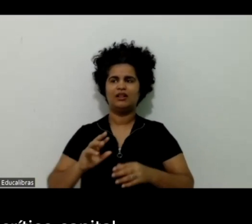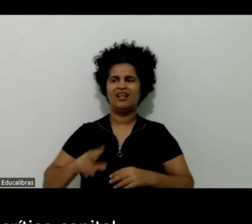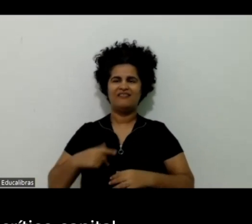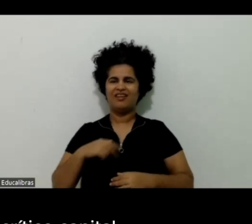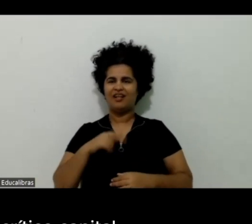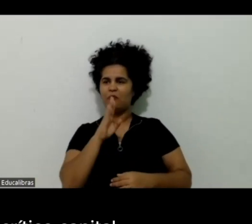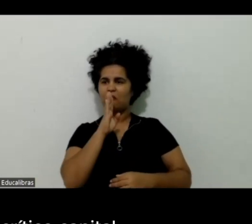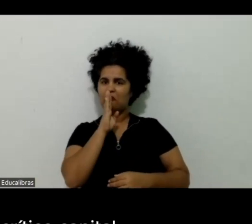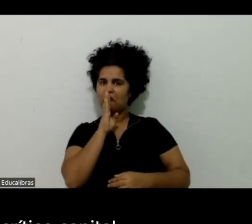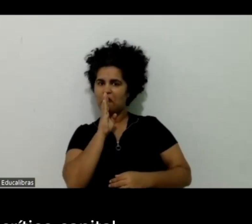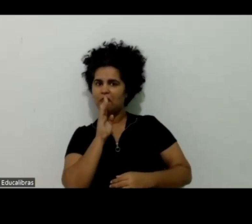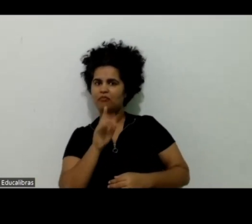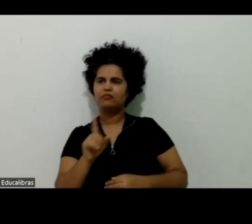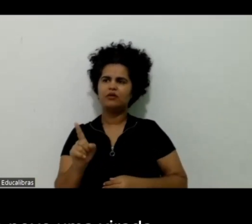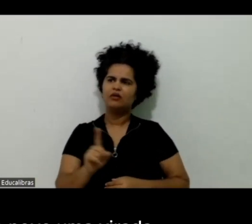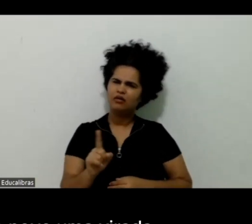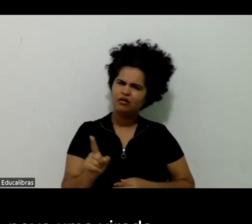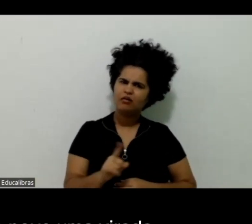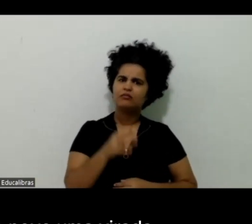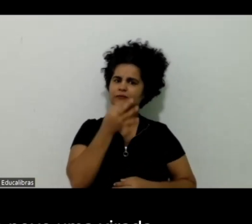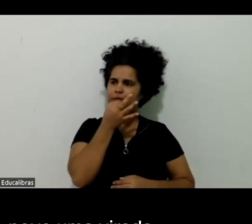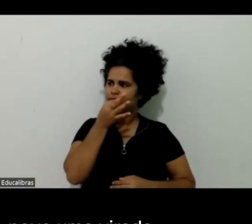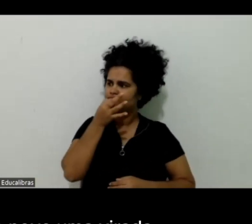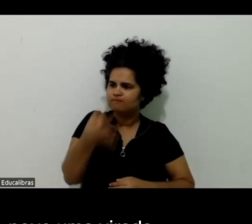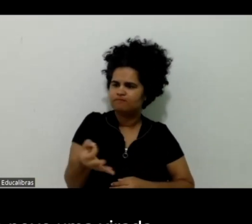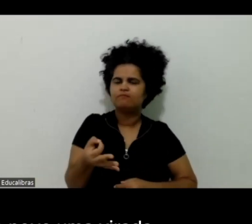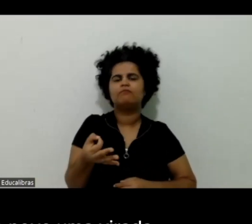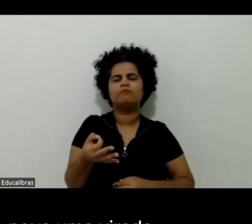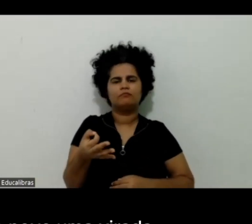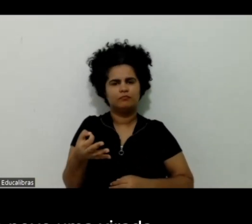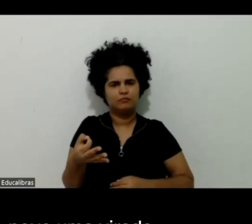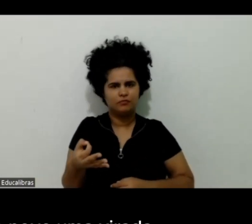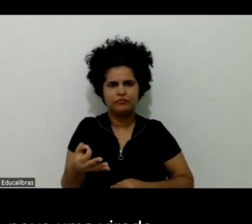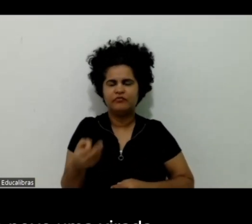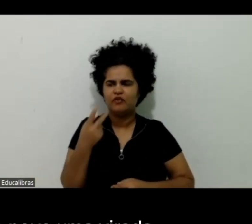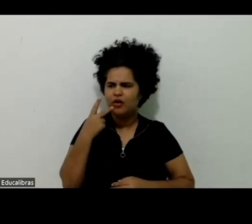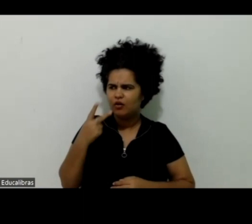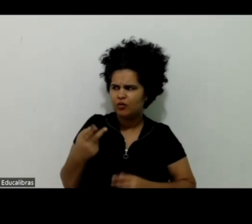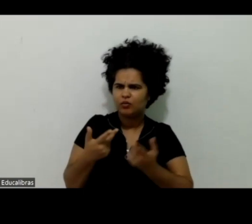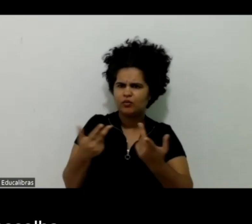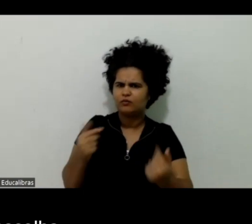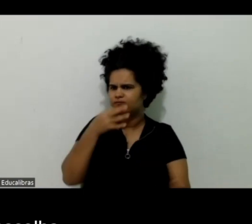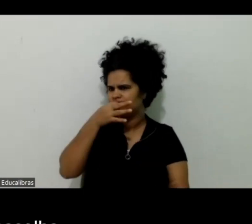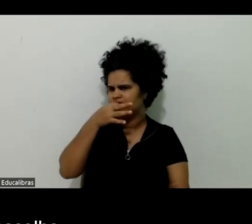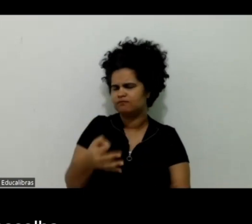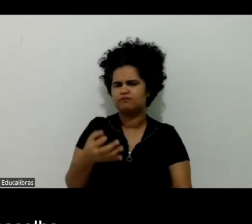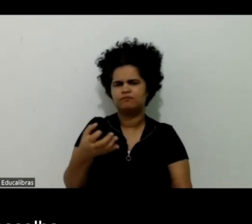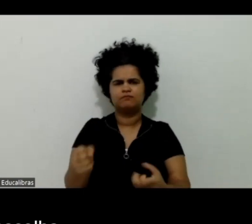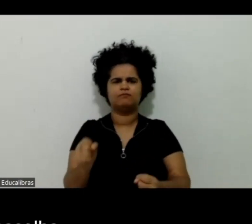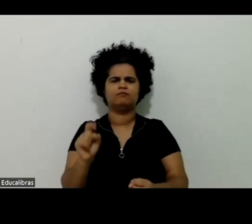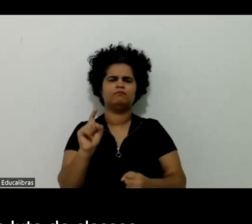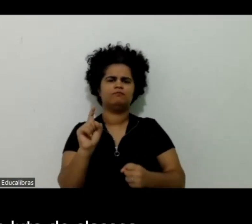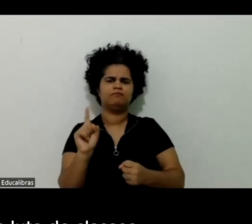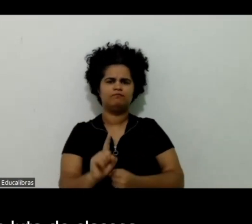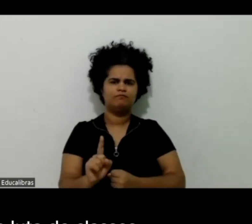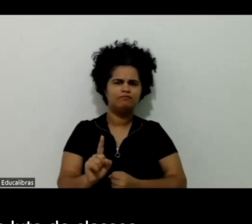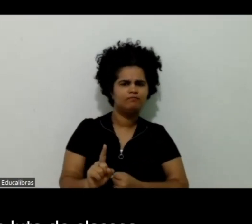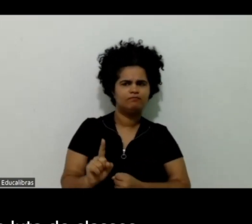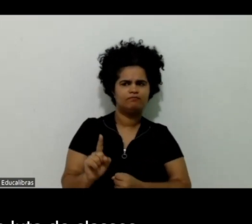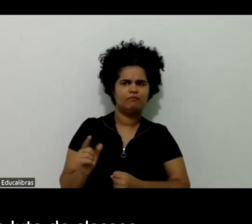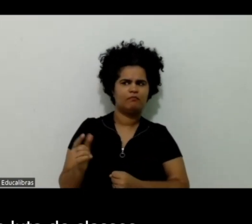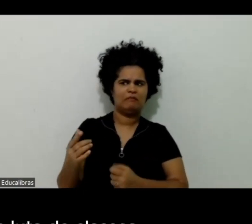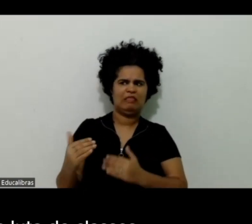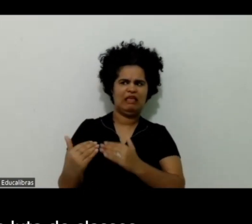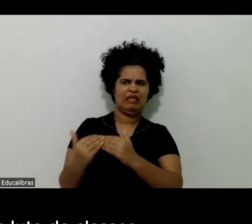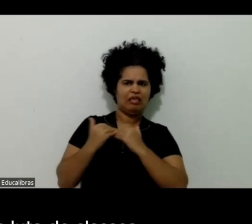ou a servir de forma crítica o capital. A gente fez lá em 79 uma virada e com ela uma escolha de qual lado a gente